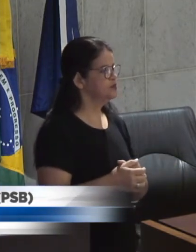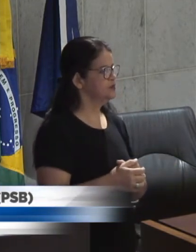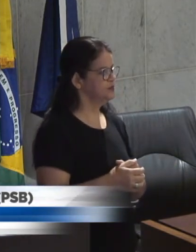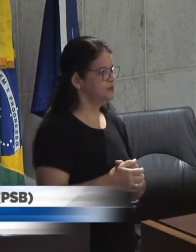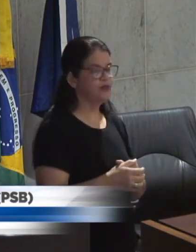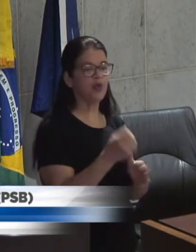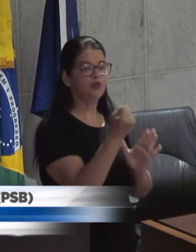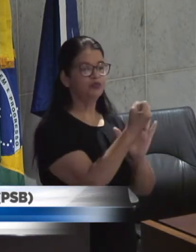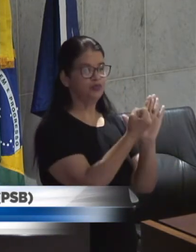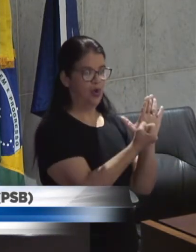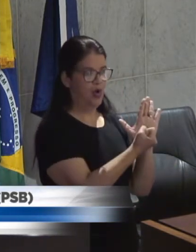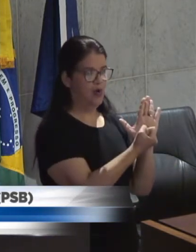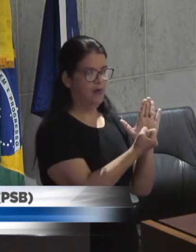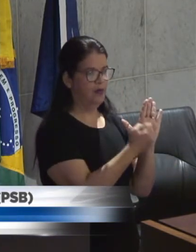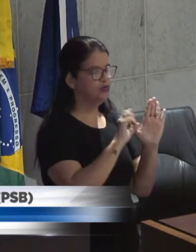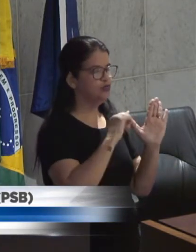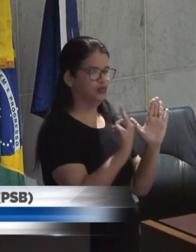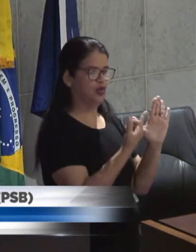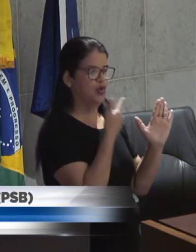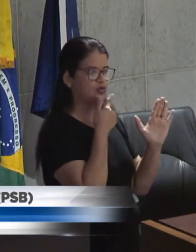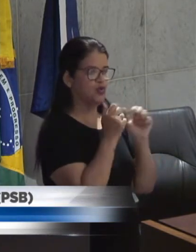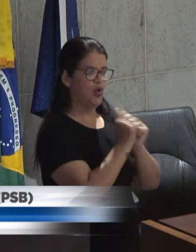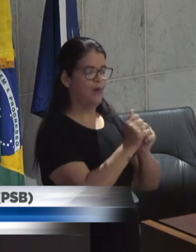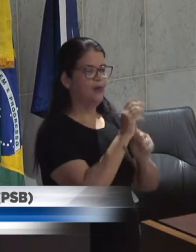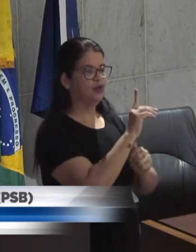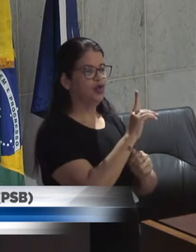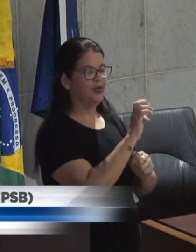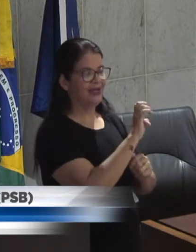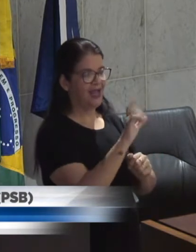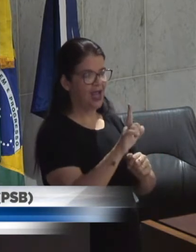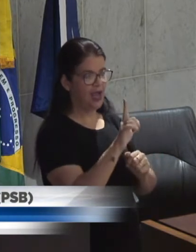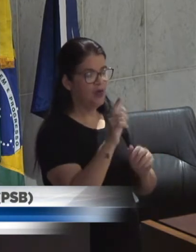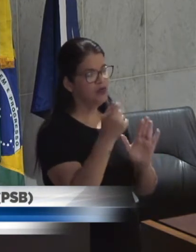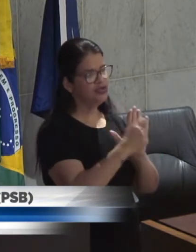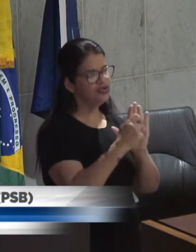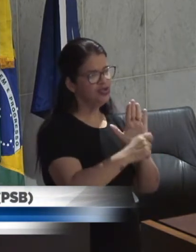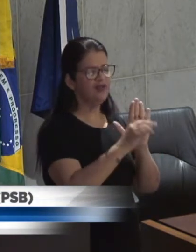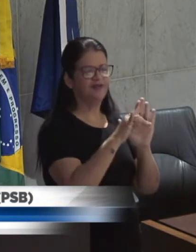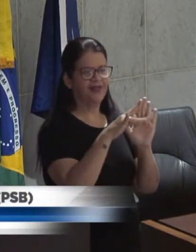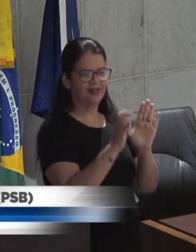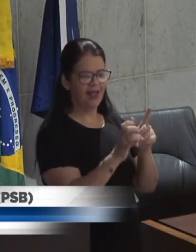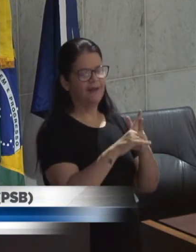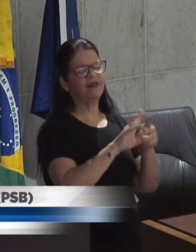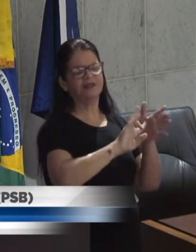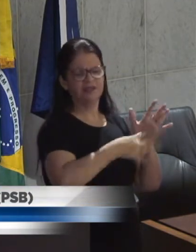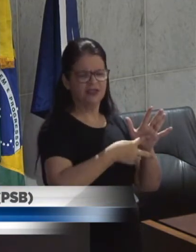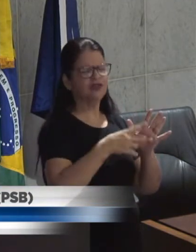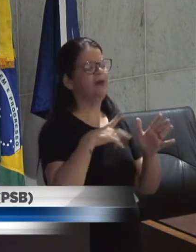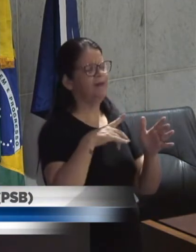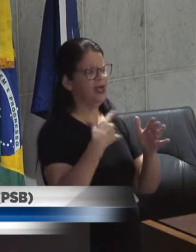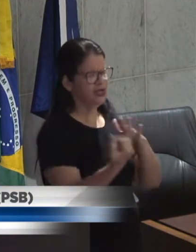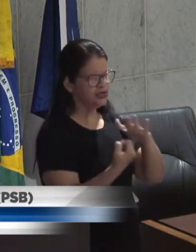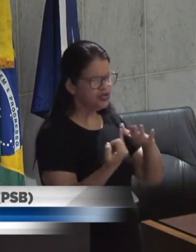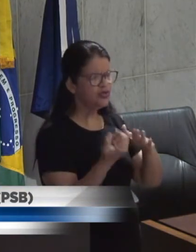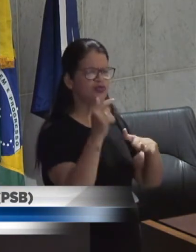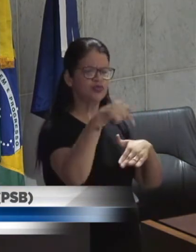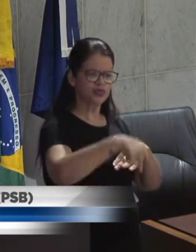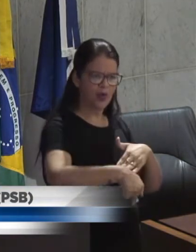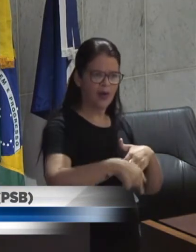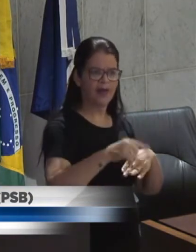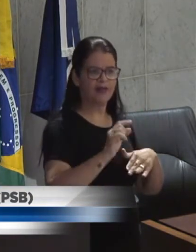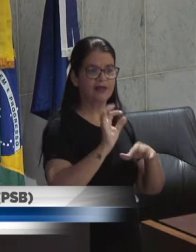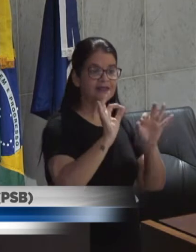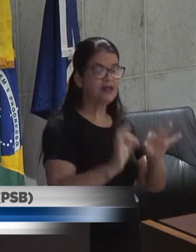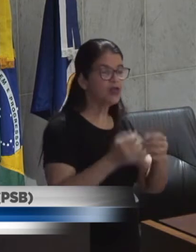Um documento, nosso companheiro Doriel Barros, subscrito pela FETAP, pelo SINSPREV, pelas instituições que estão aqui, tá